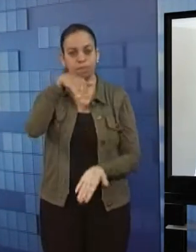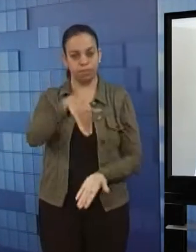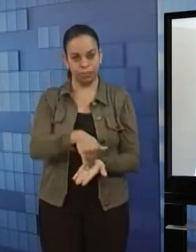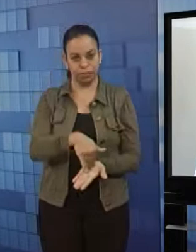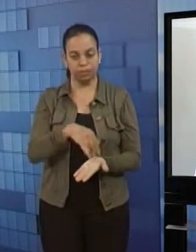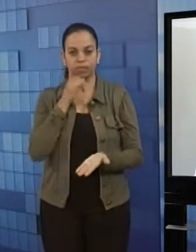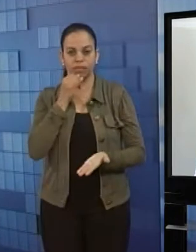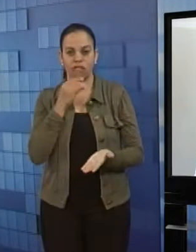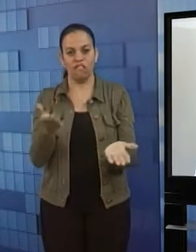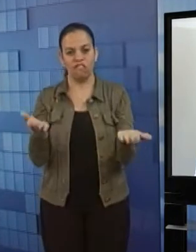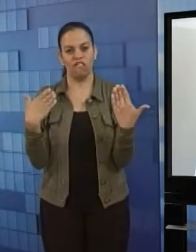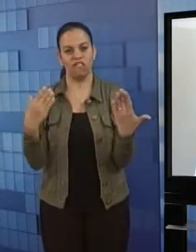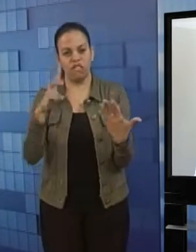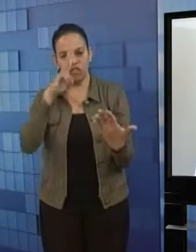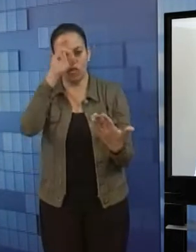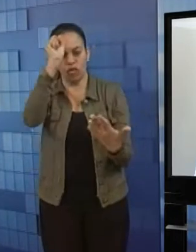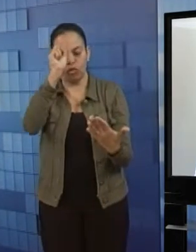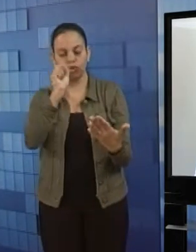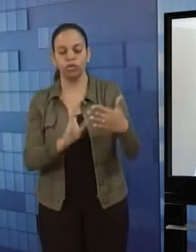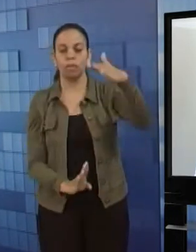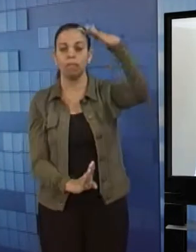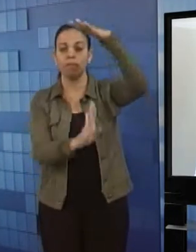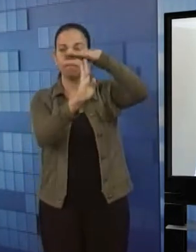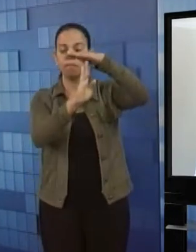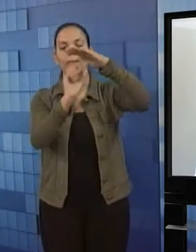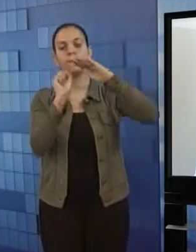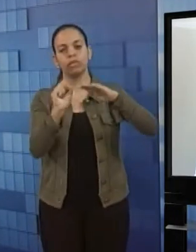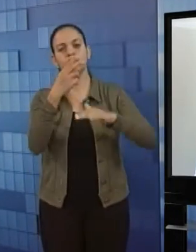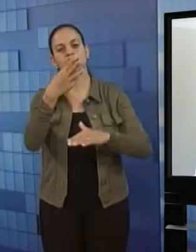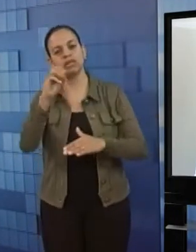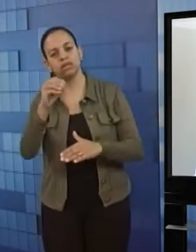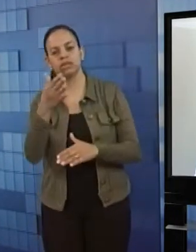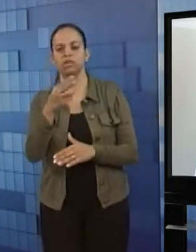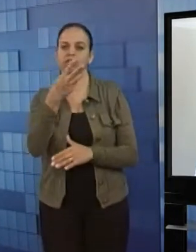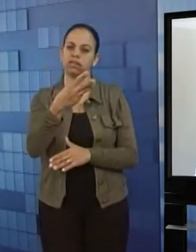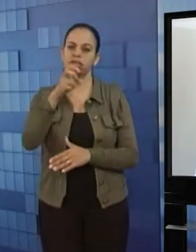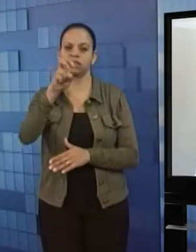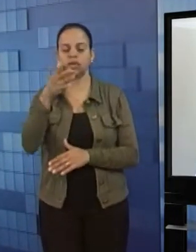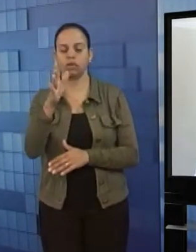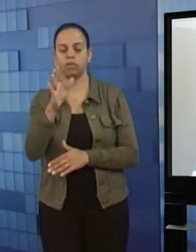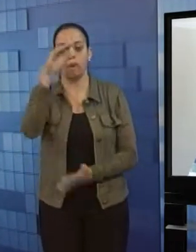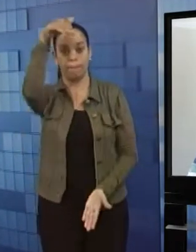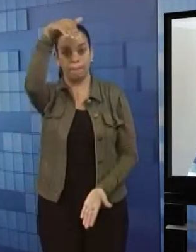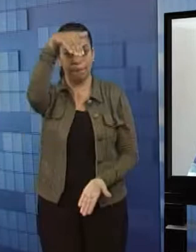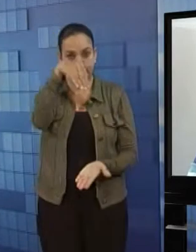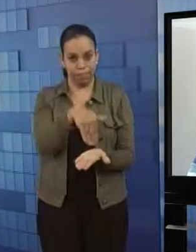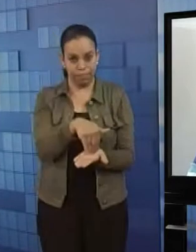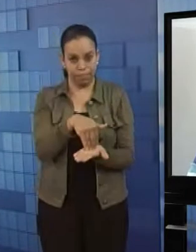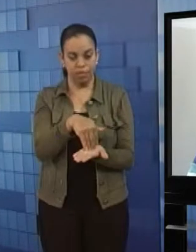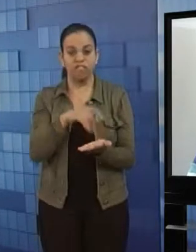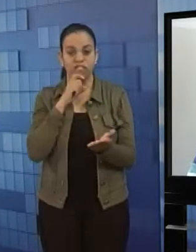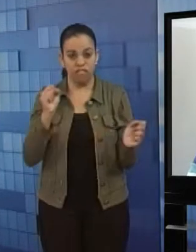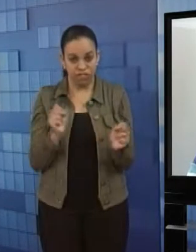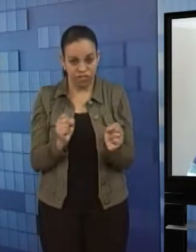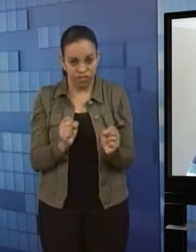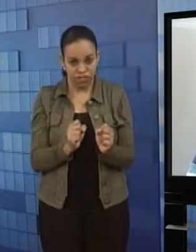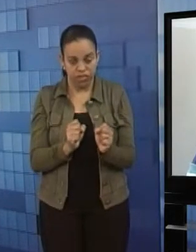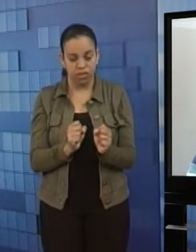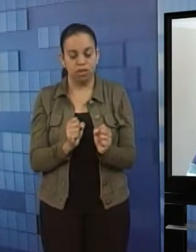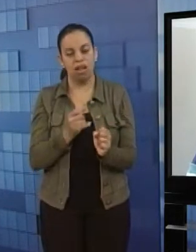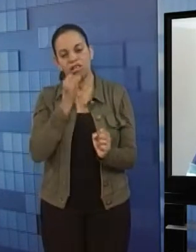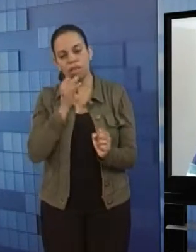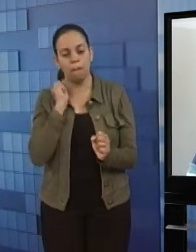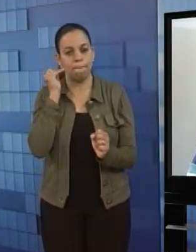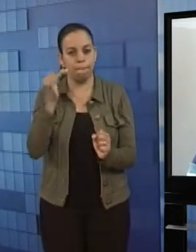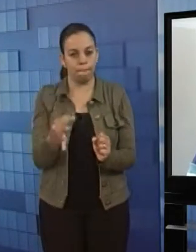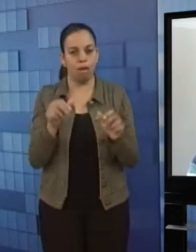verão mesmo, bem forte, a gente pode chegar a próximo de 30, 35. E na parte mais fria do dia, que